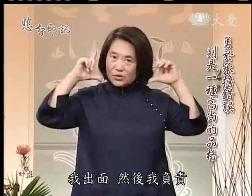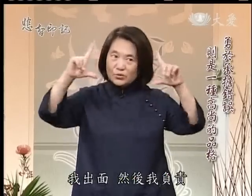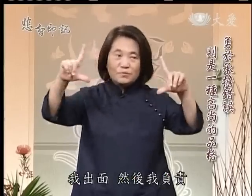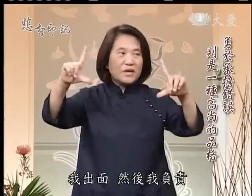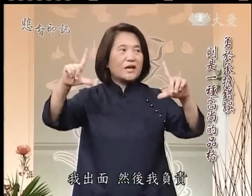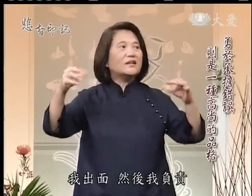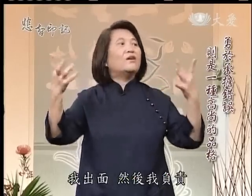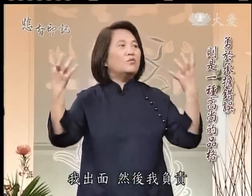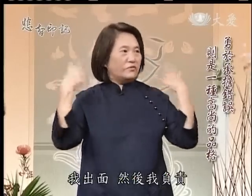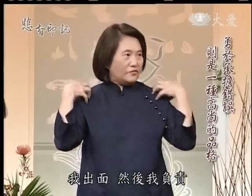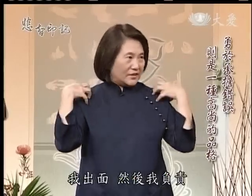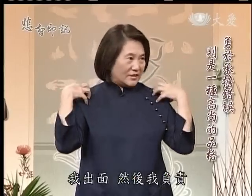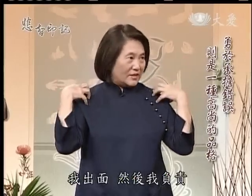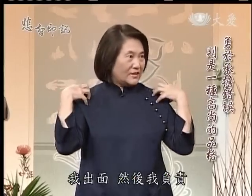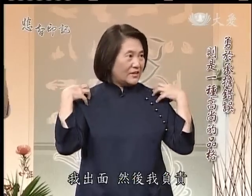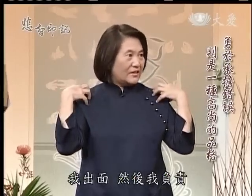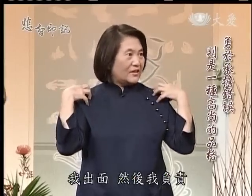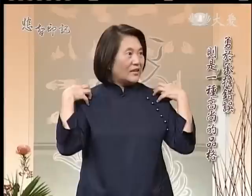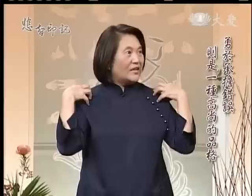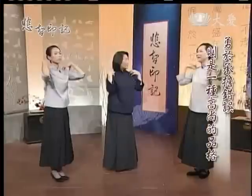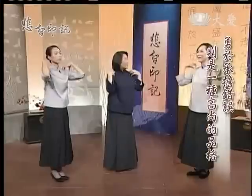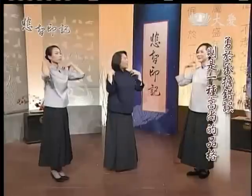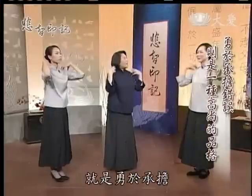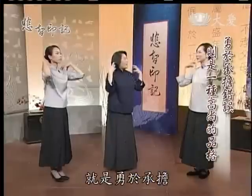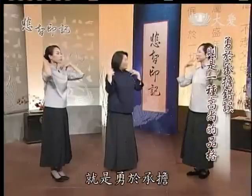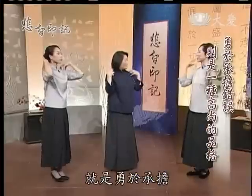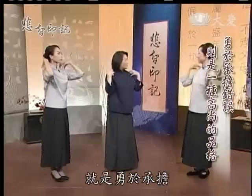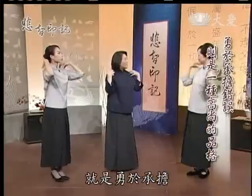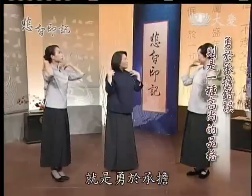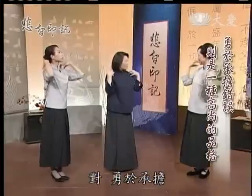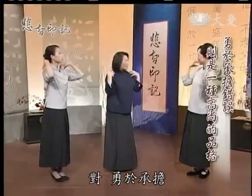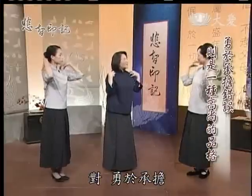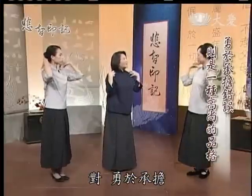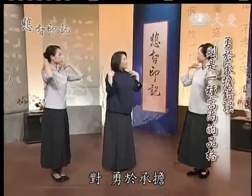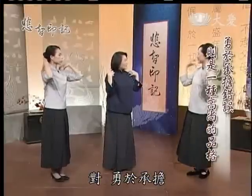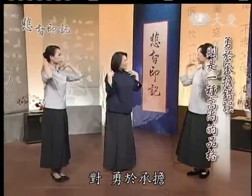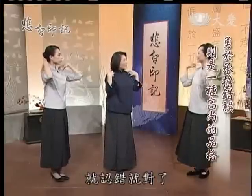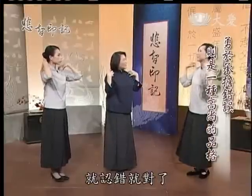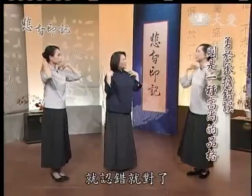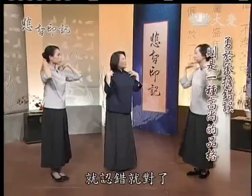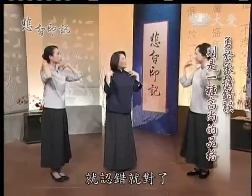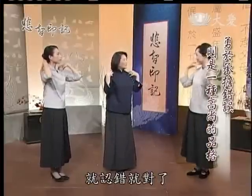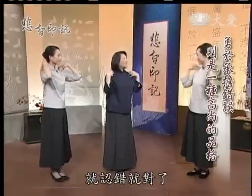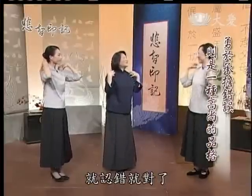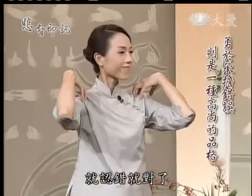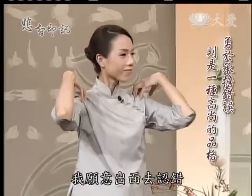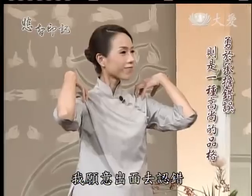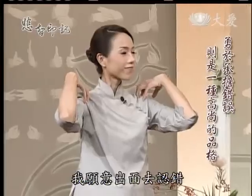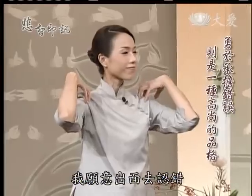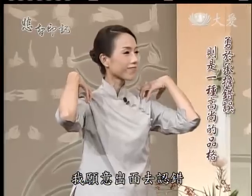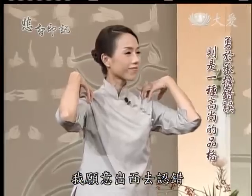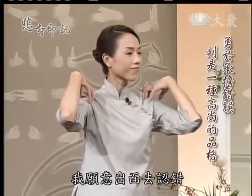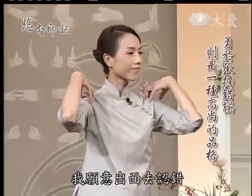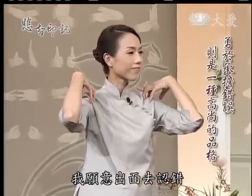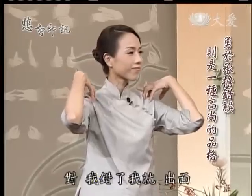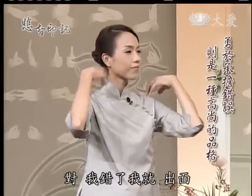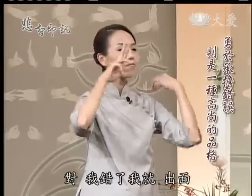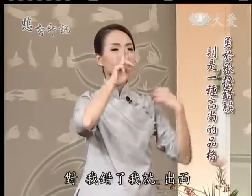出面， 然后我负责。 就是勇于承担， 对，勇于承担， 就认错就对了。 对对对， 我愿意出面去认错。 对，我